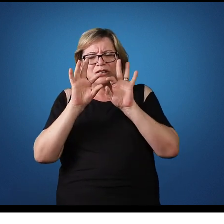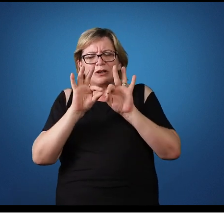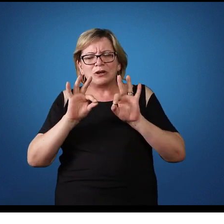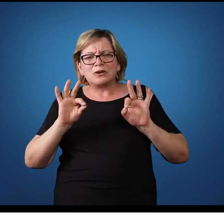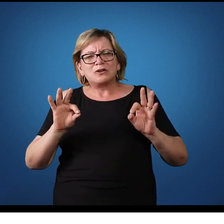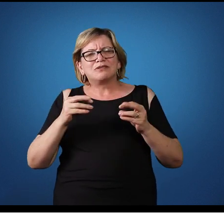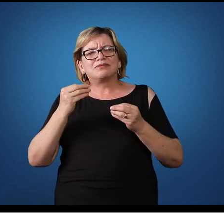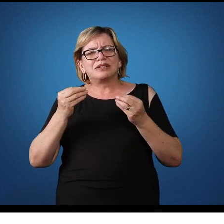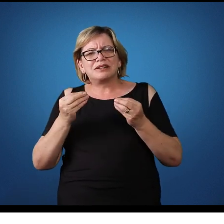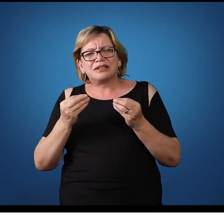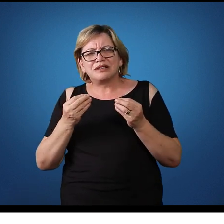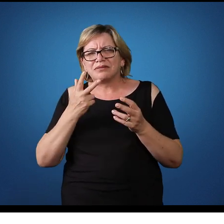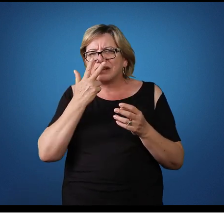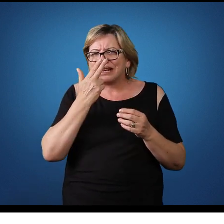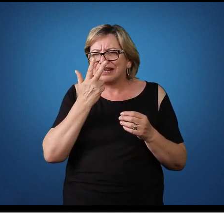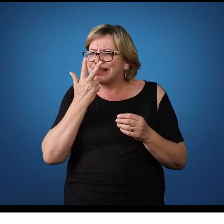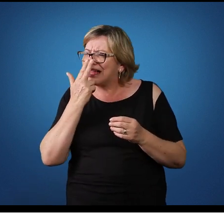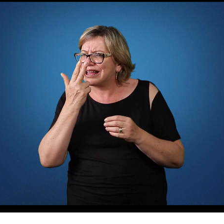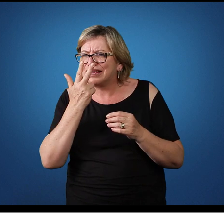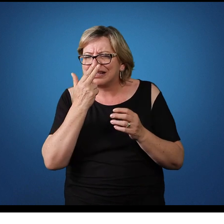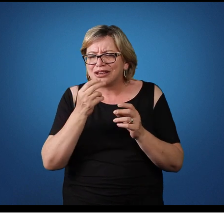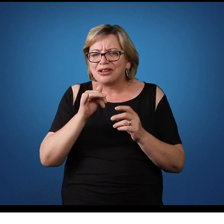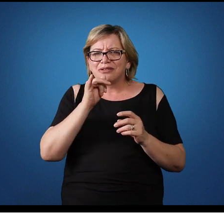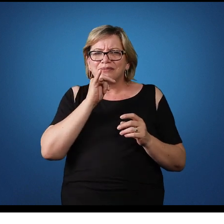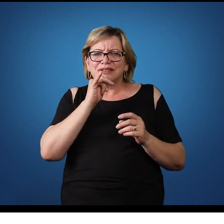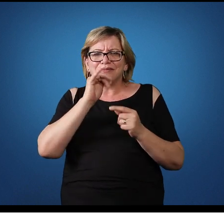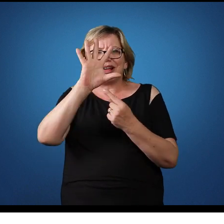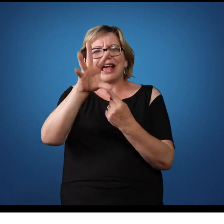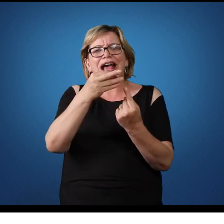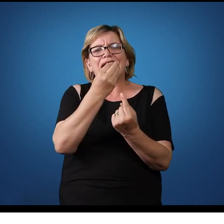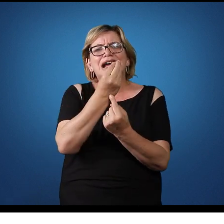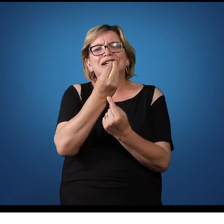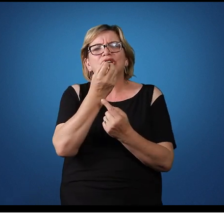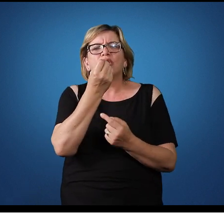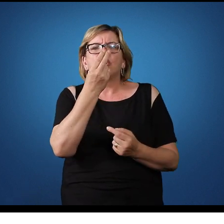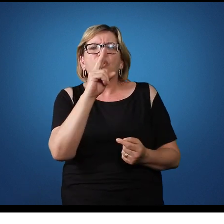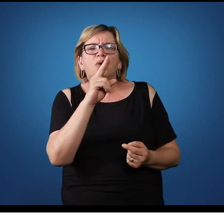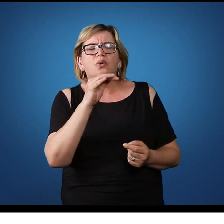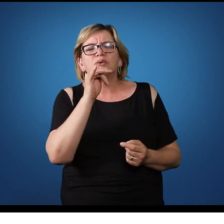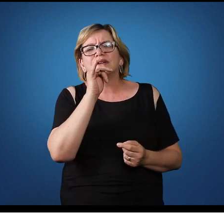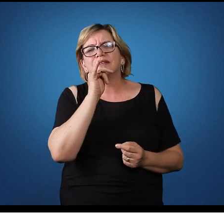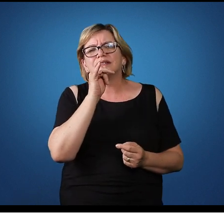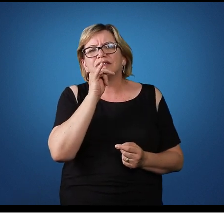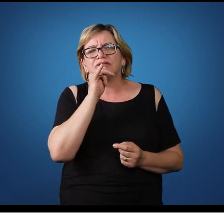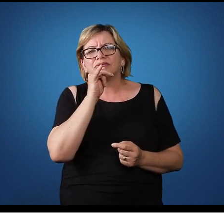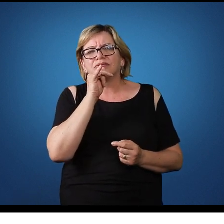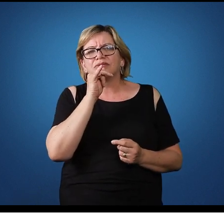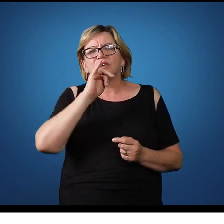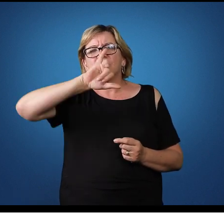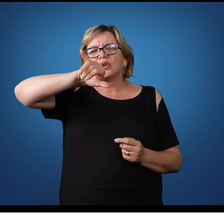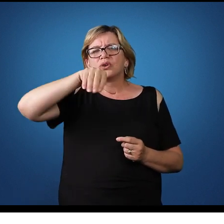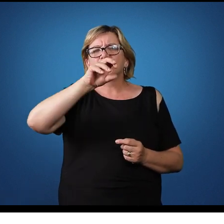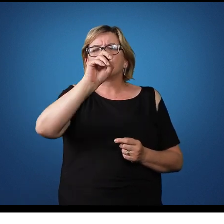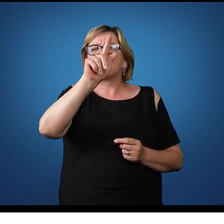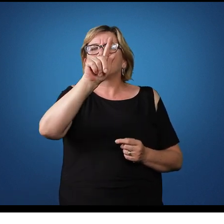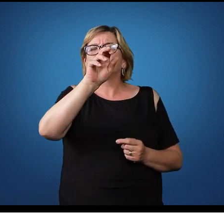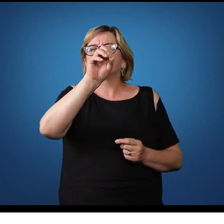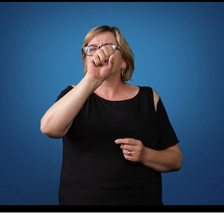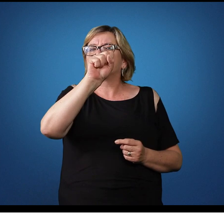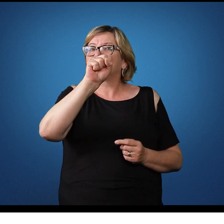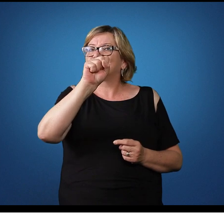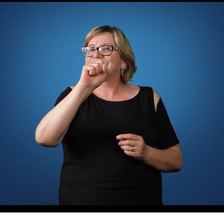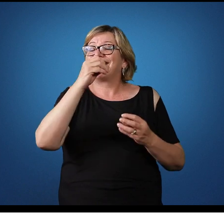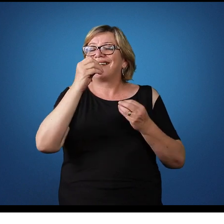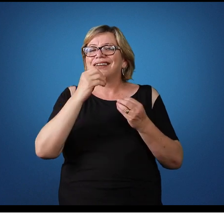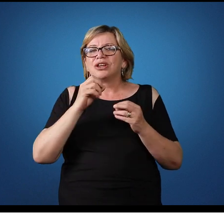que a gente agrupa sobre o mesmo nome, como, por exemplo, arte, ou o exemplo que ele usava, jogos. Bem, o que há